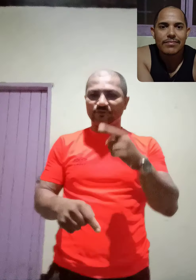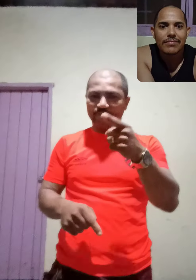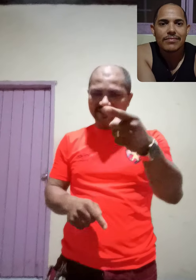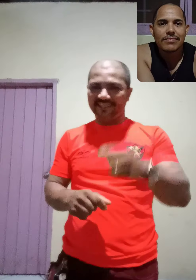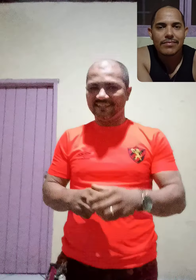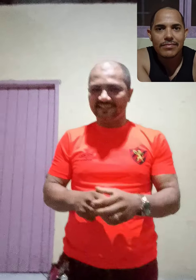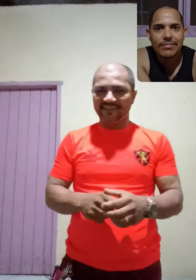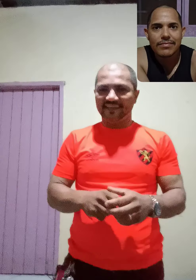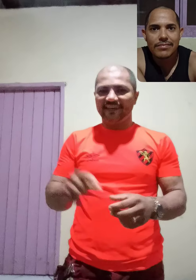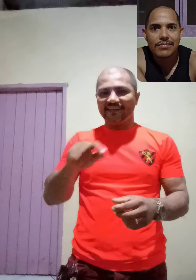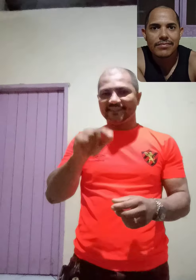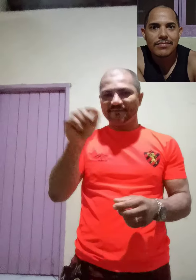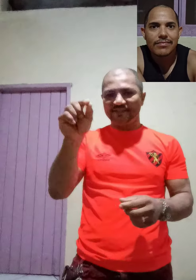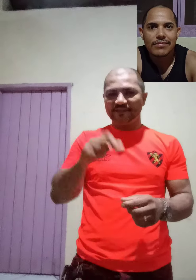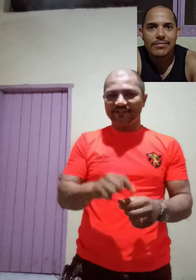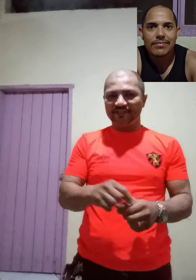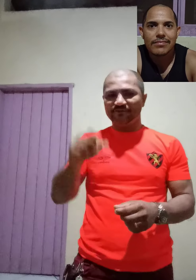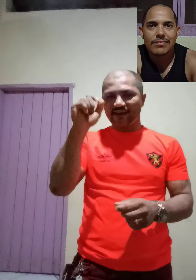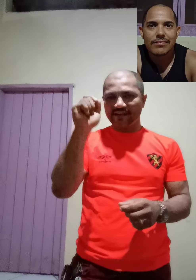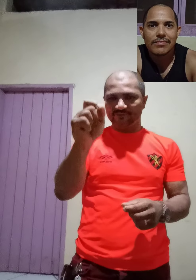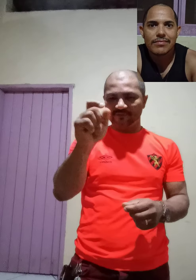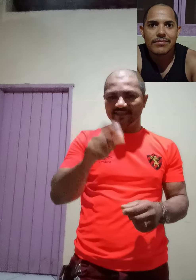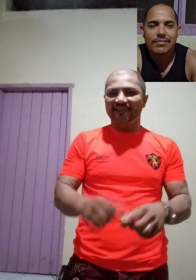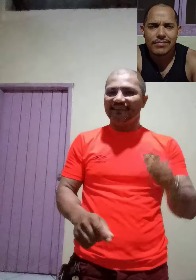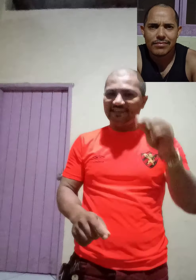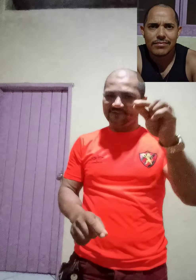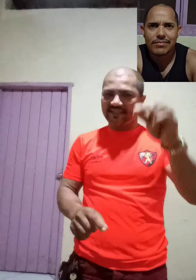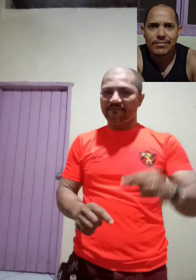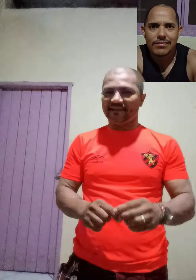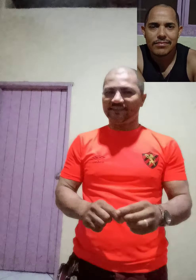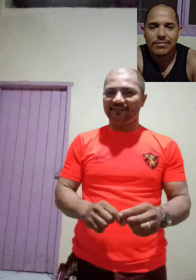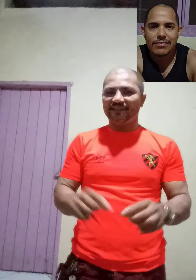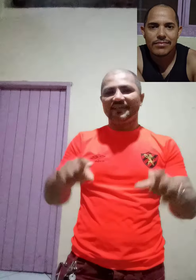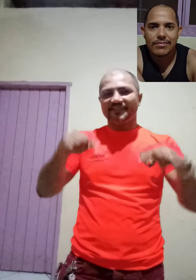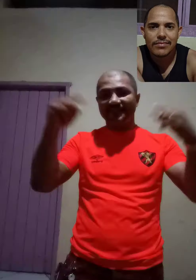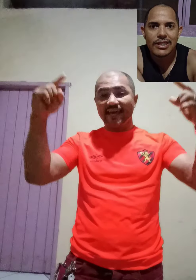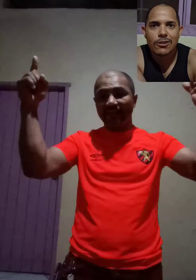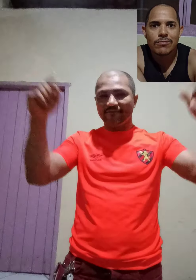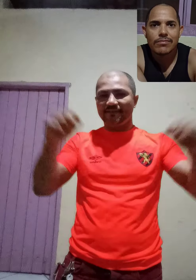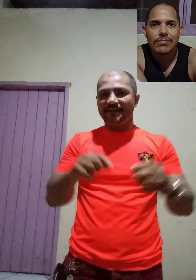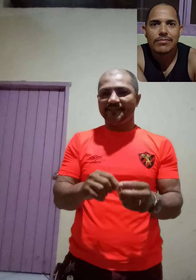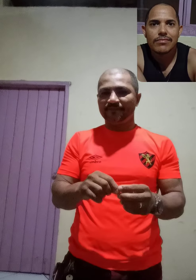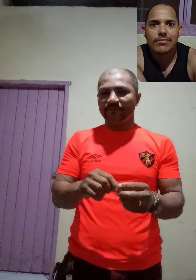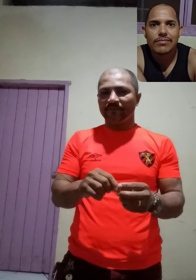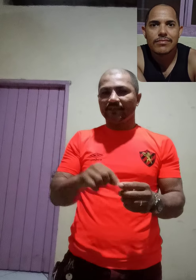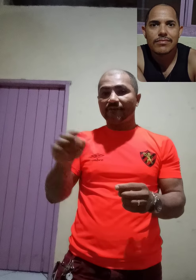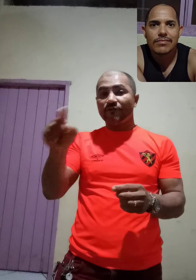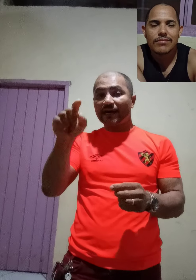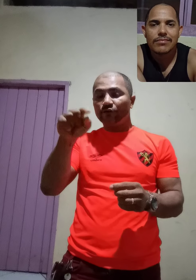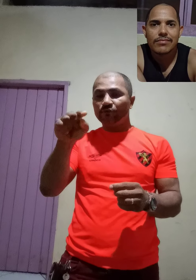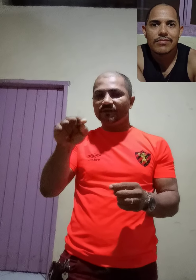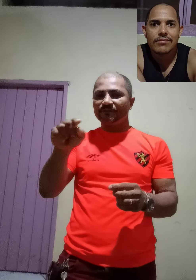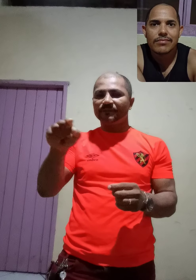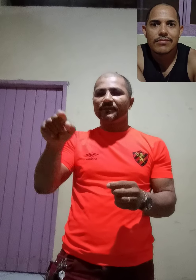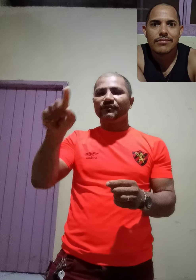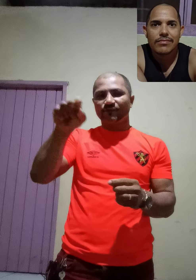ti. É simplesmente de um vagalume e uma serpente. Certa vez, estava um vagalume